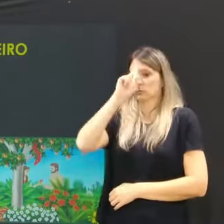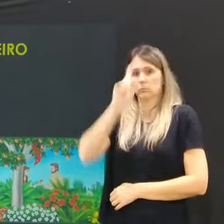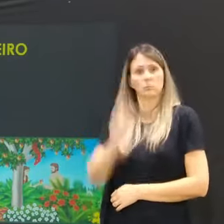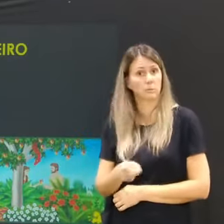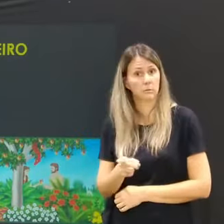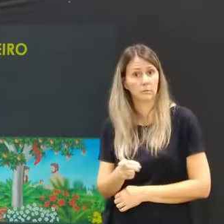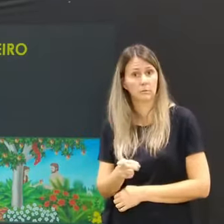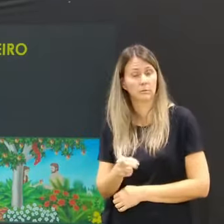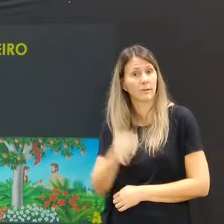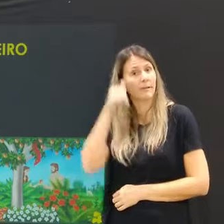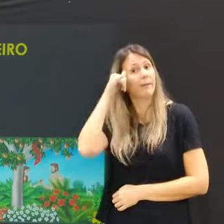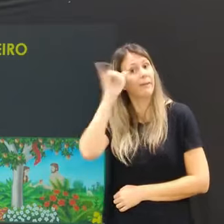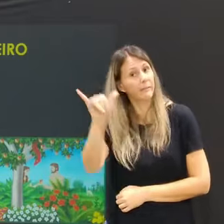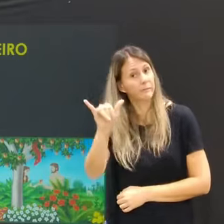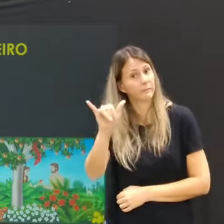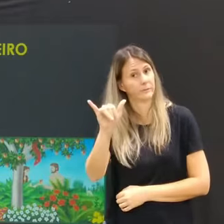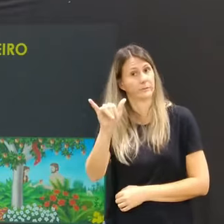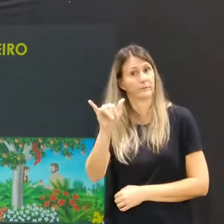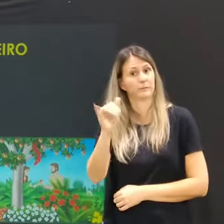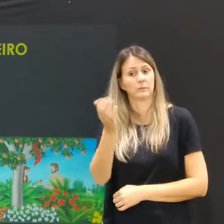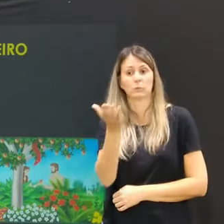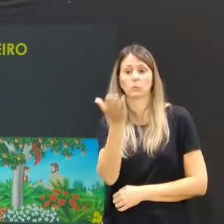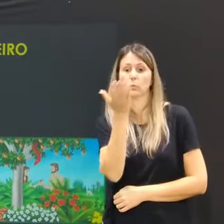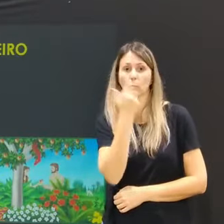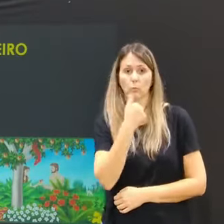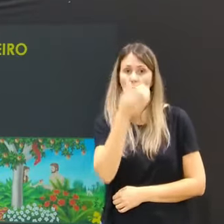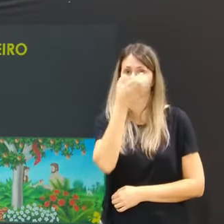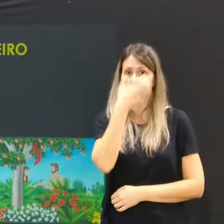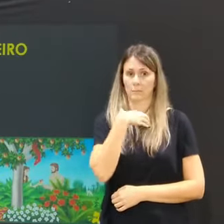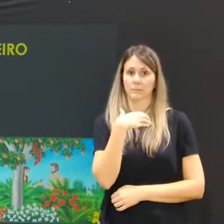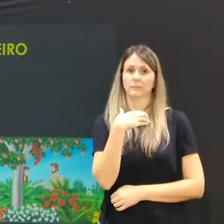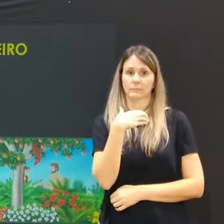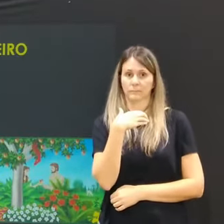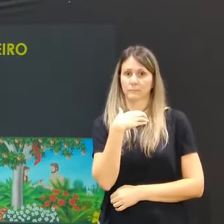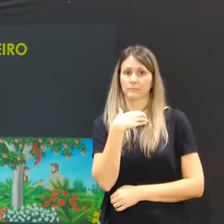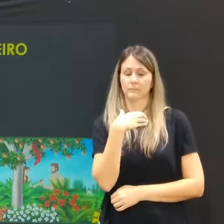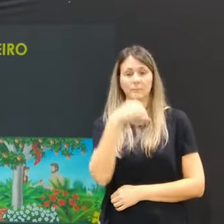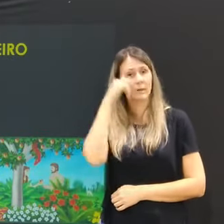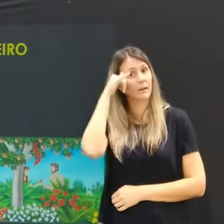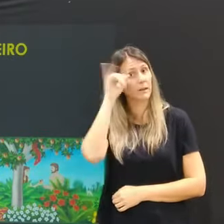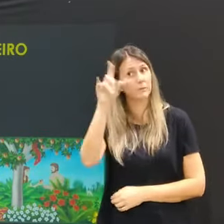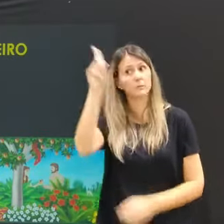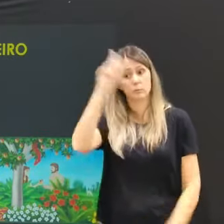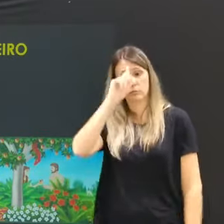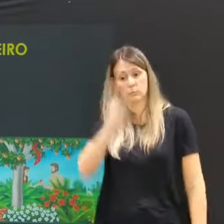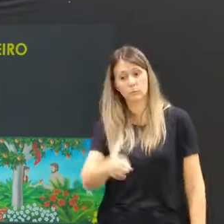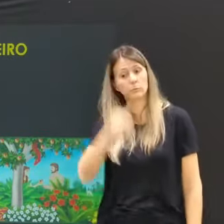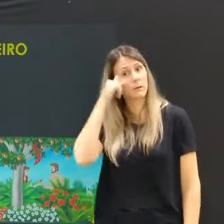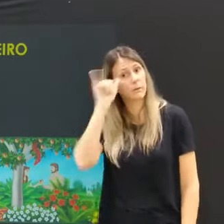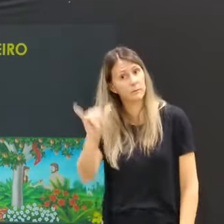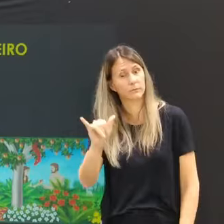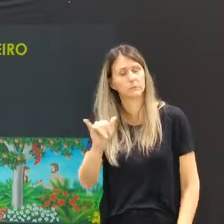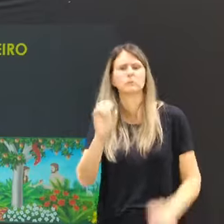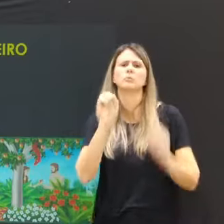desobedeceram a Deus, não obedeceram a palavra de Deus. Eles comeram o fruto da árvore. Deus falou,